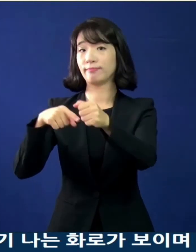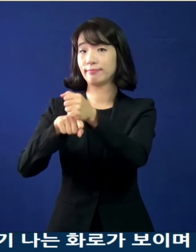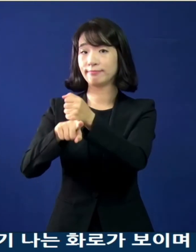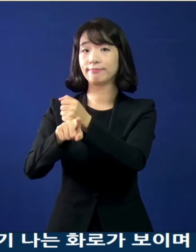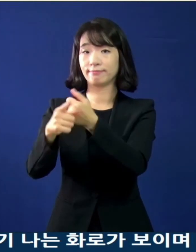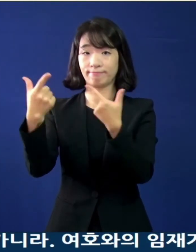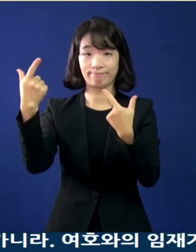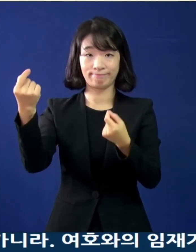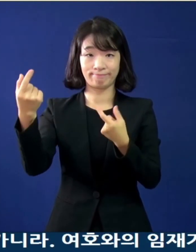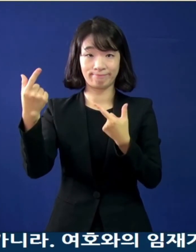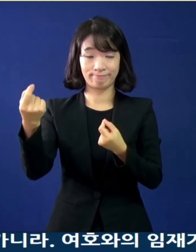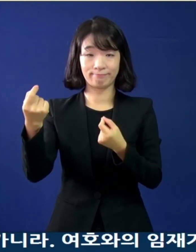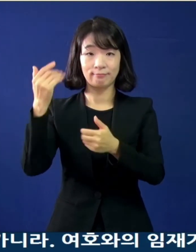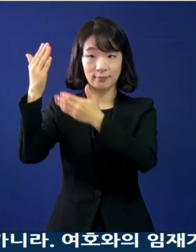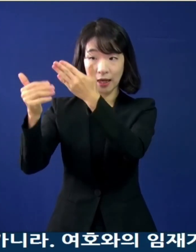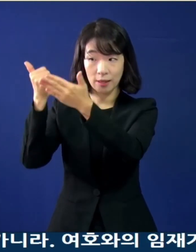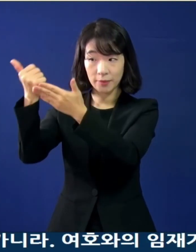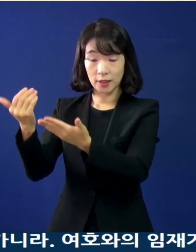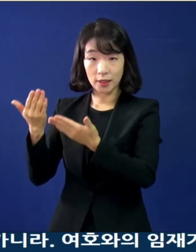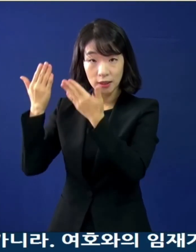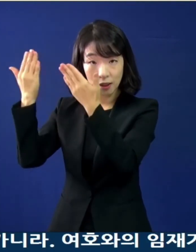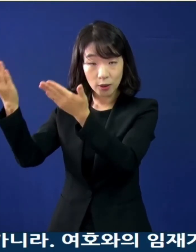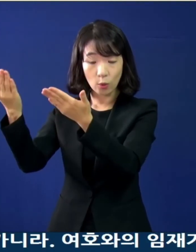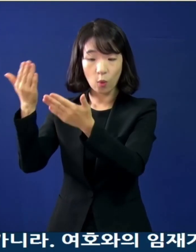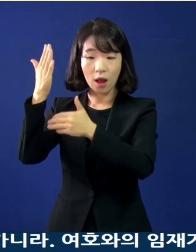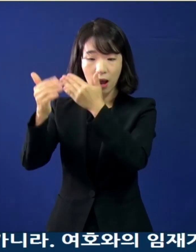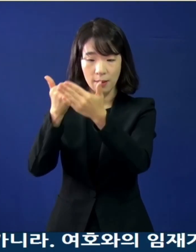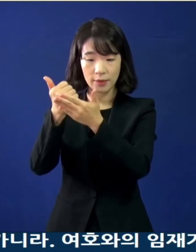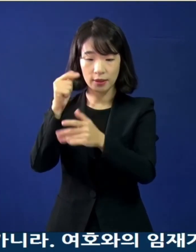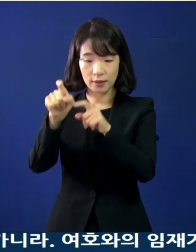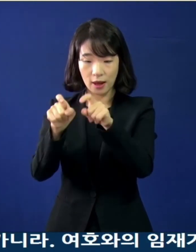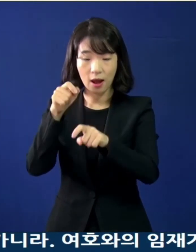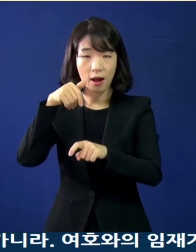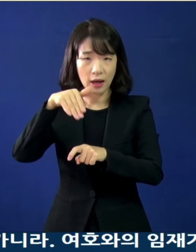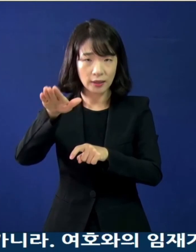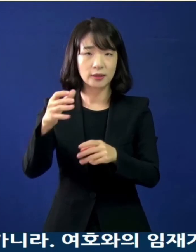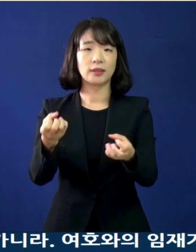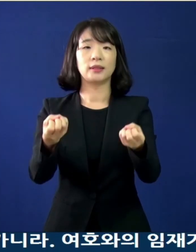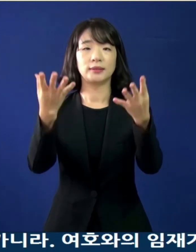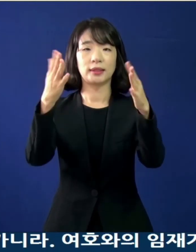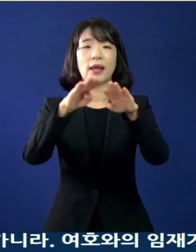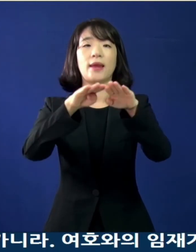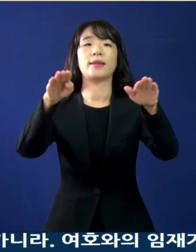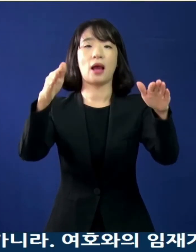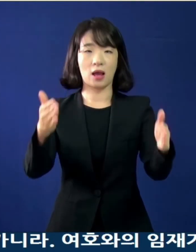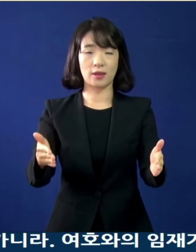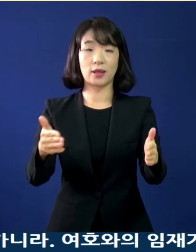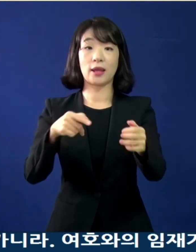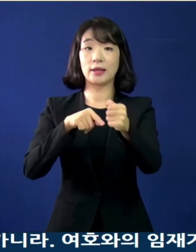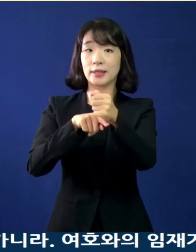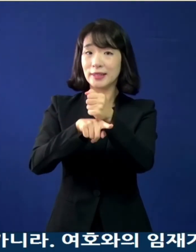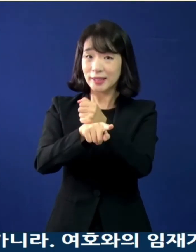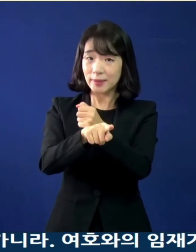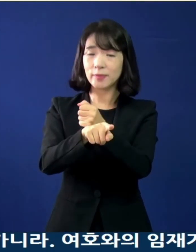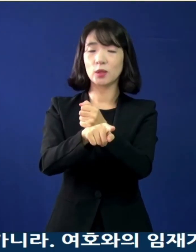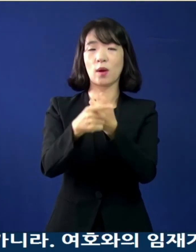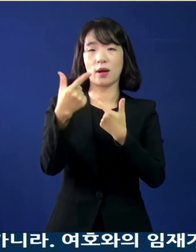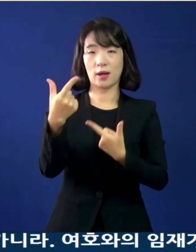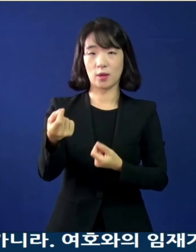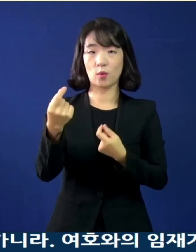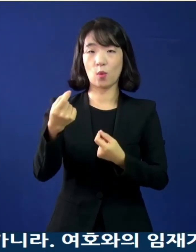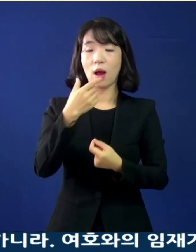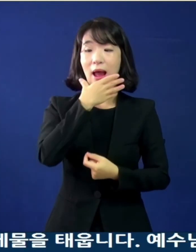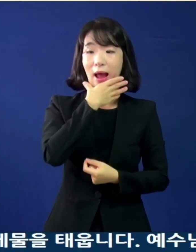하나님께로 드려지고 하나님께로 나아가는 제단, 이런 이미지들이, 가르침들이